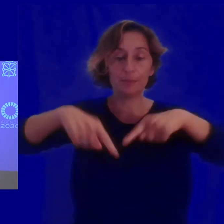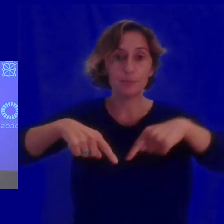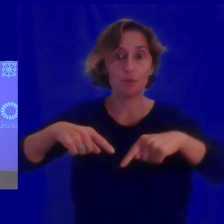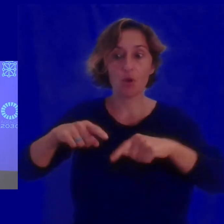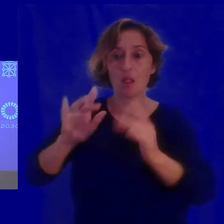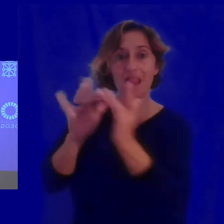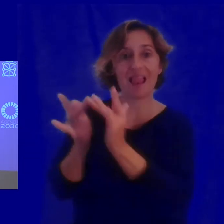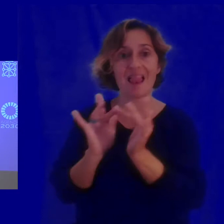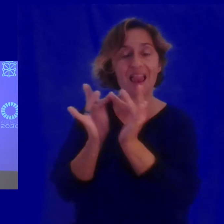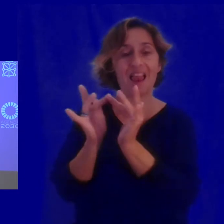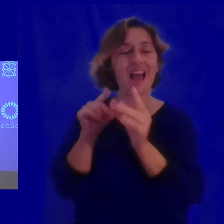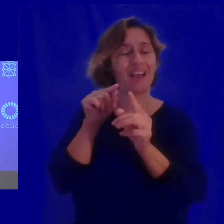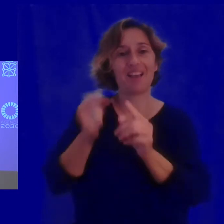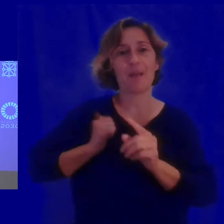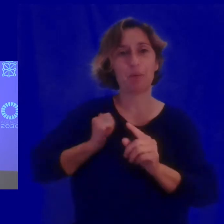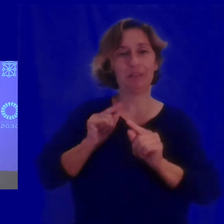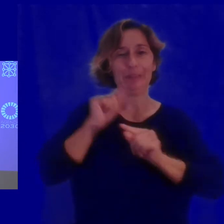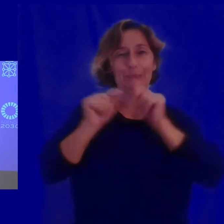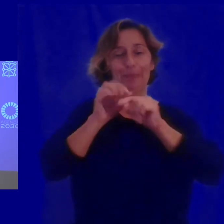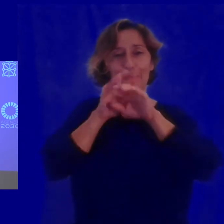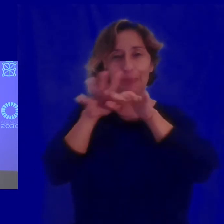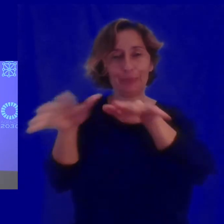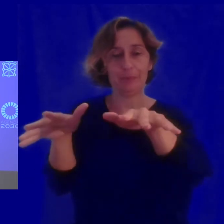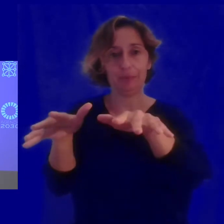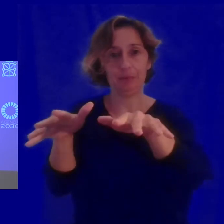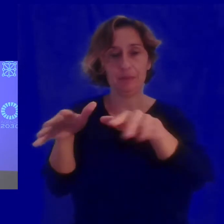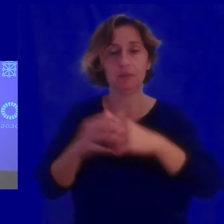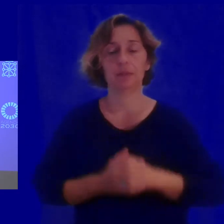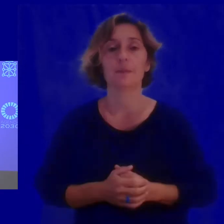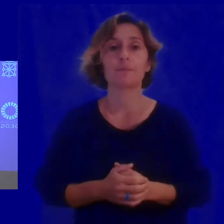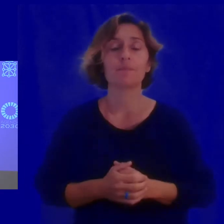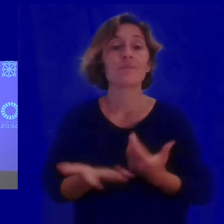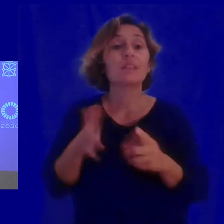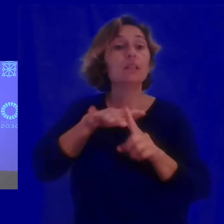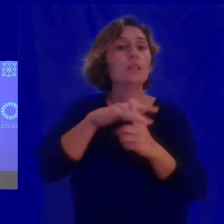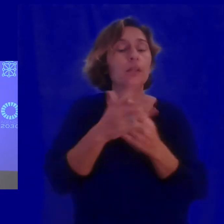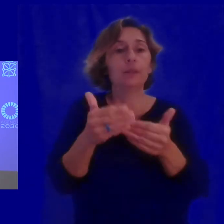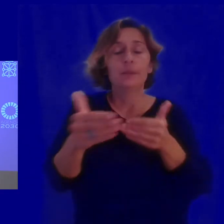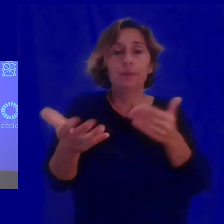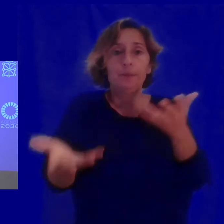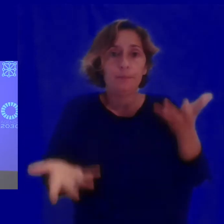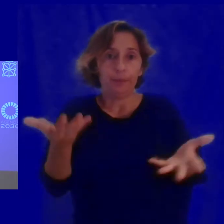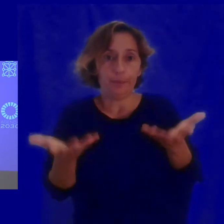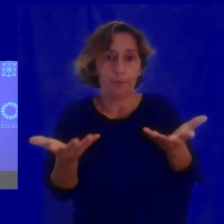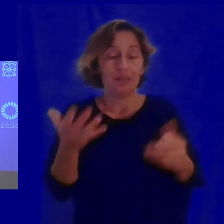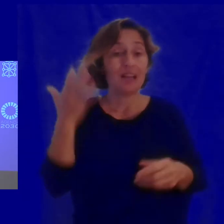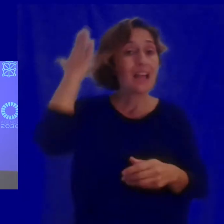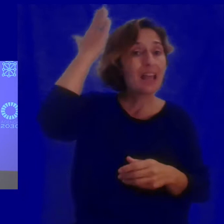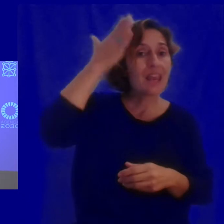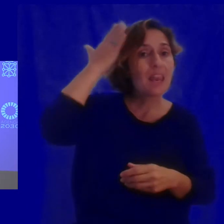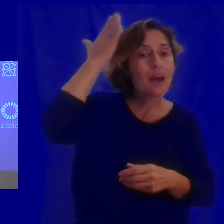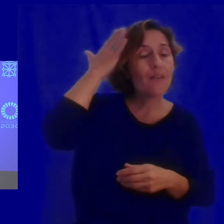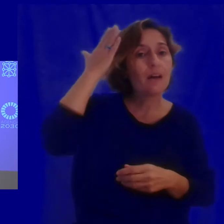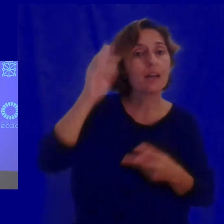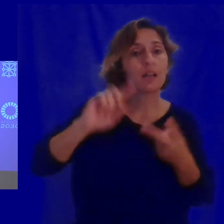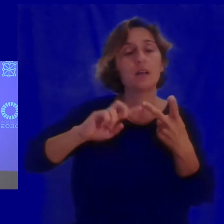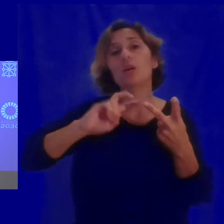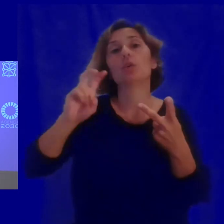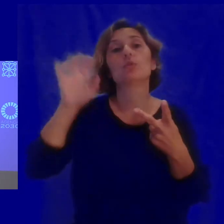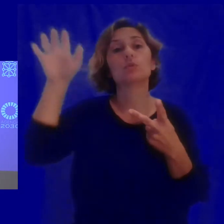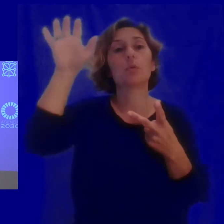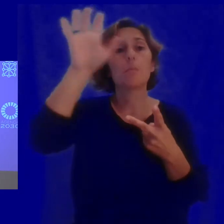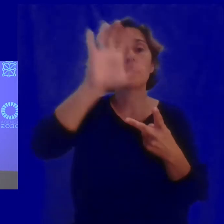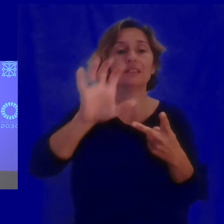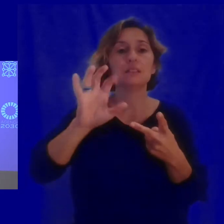interrelación. El panorama sigue siendo muy incierto, tanto en Navarra como en otros países y en